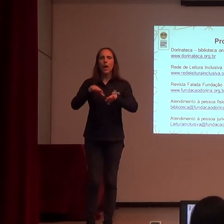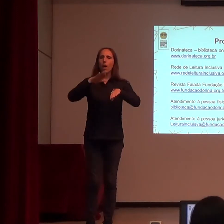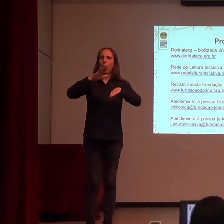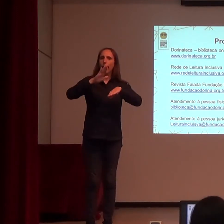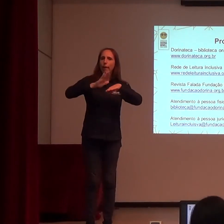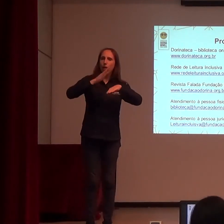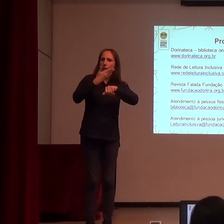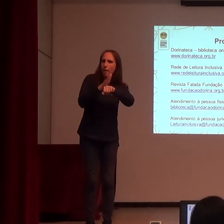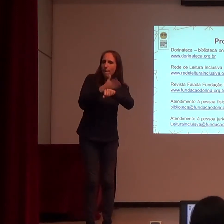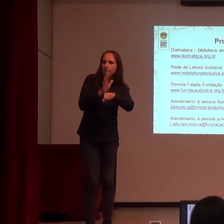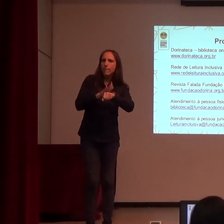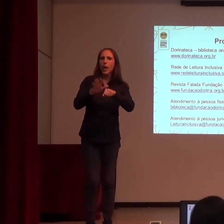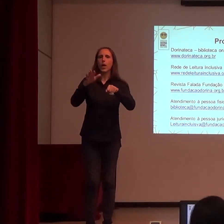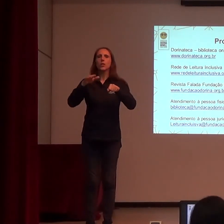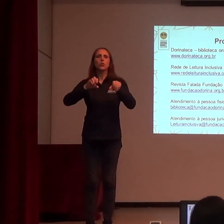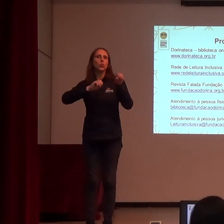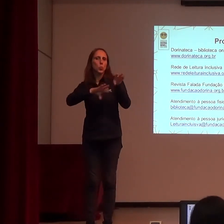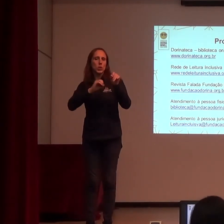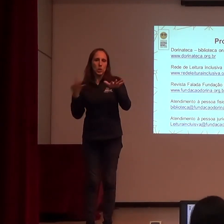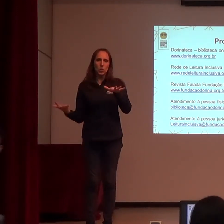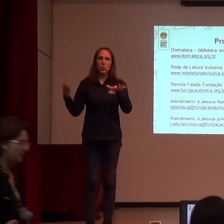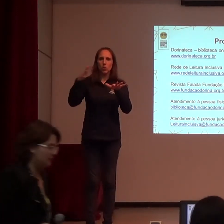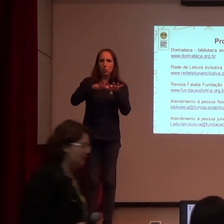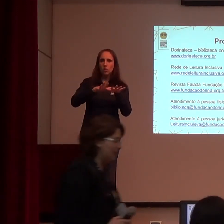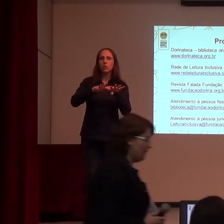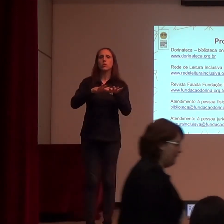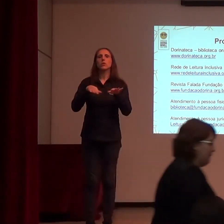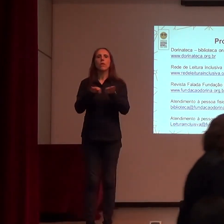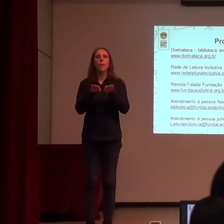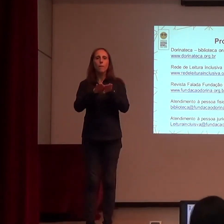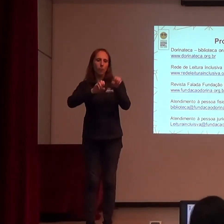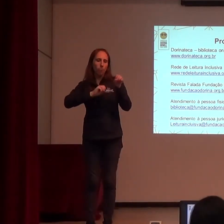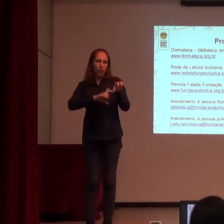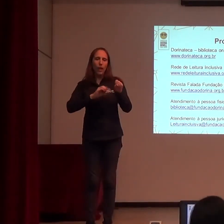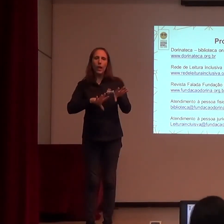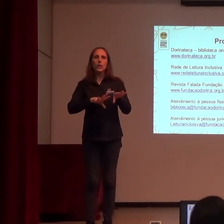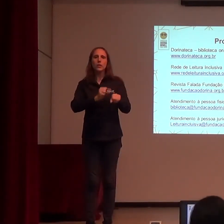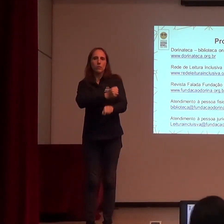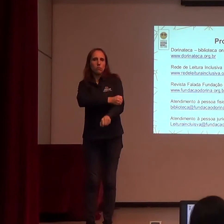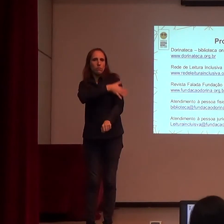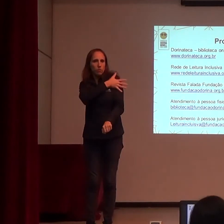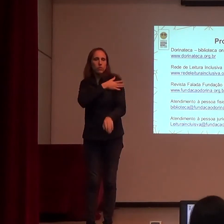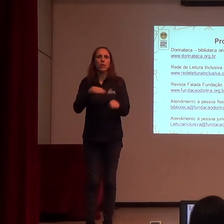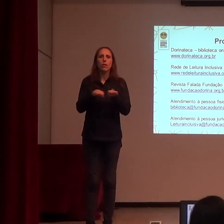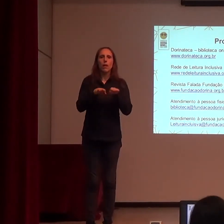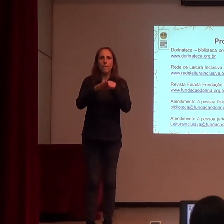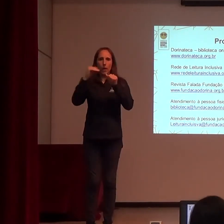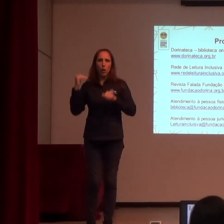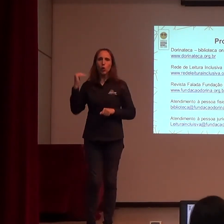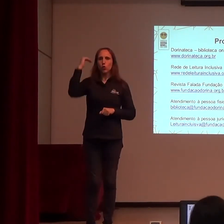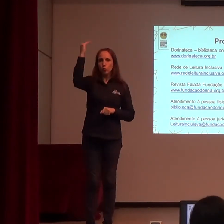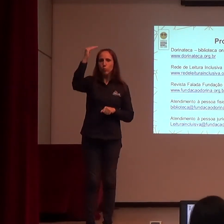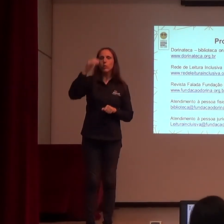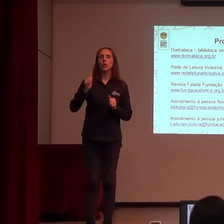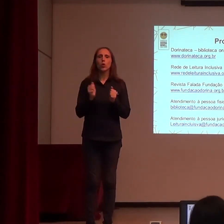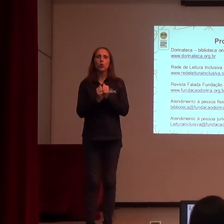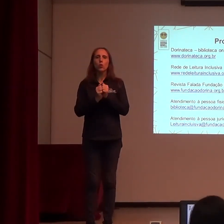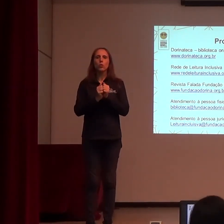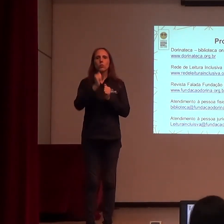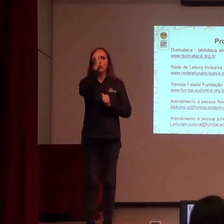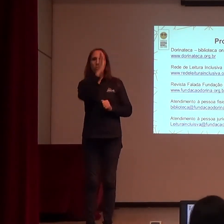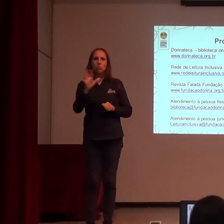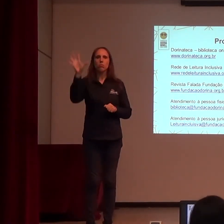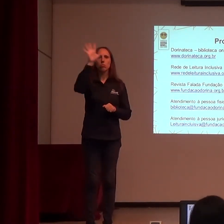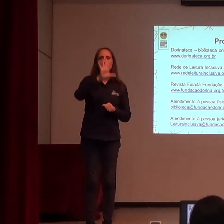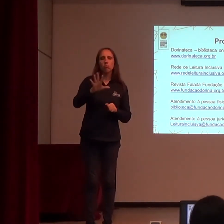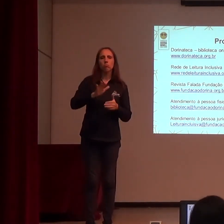né, tanto no ensino fundamental e superior, com organizações do Brasil que as realizam